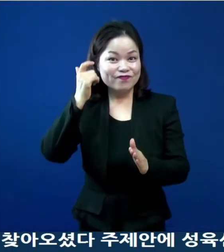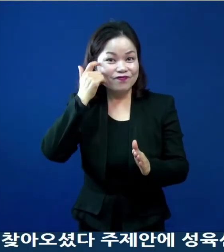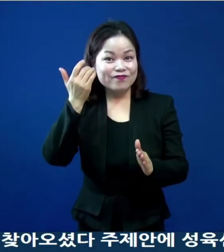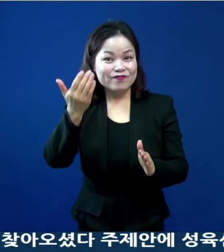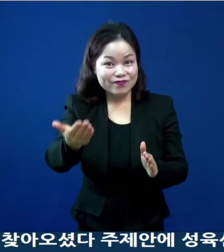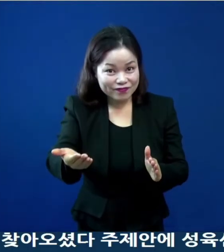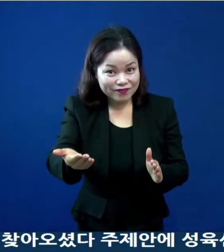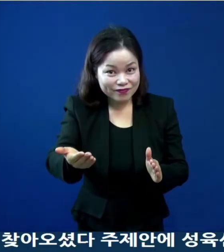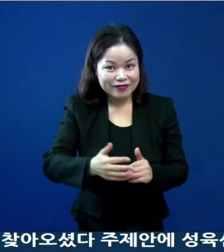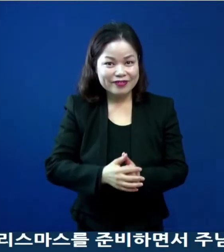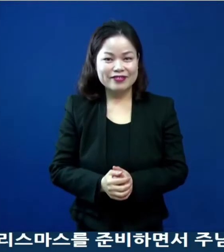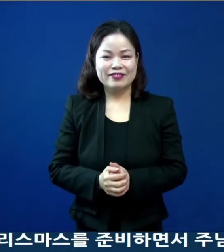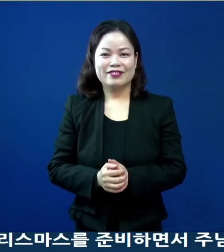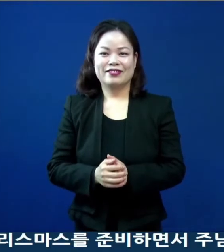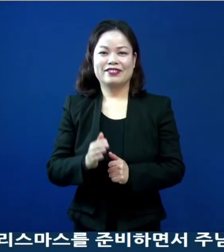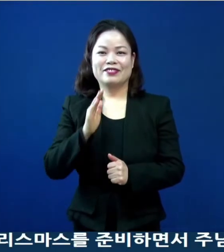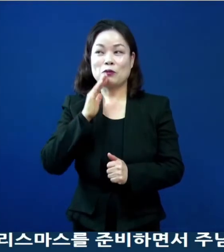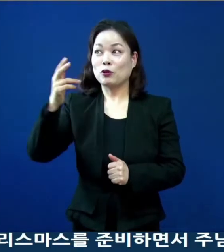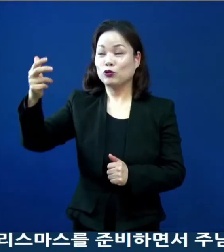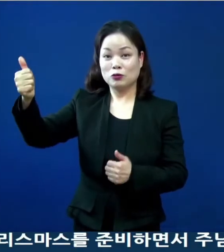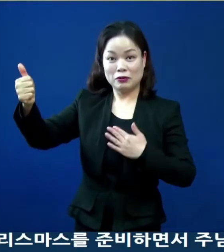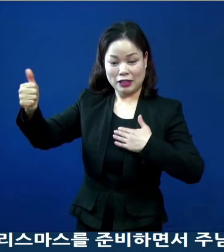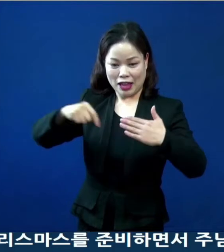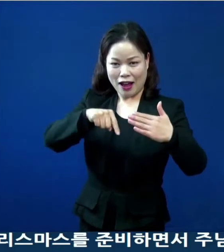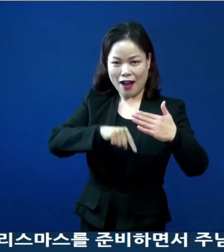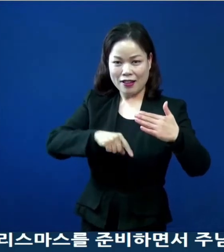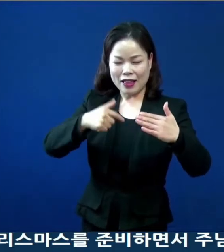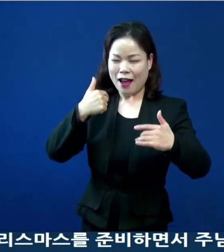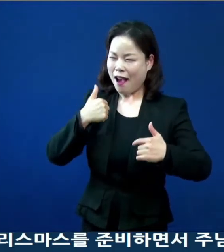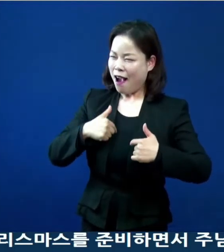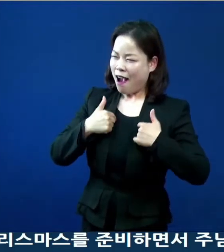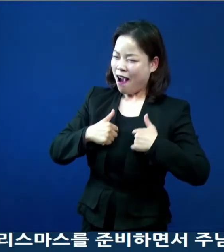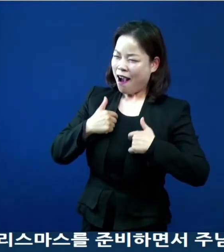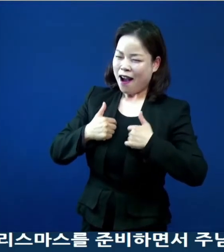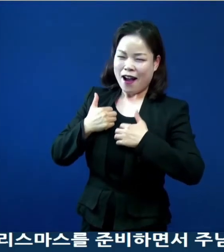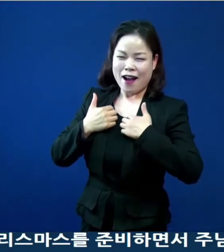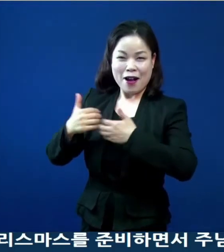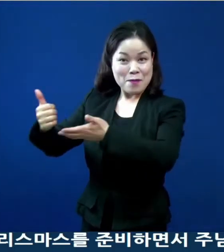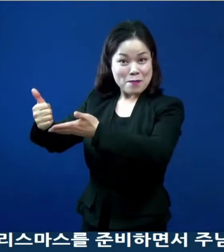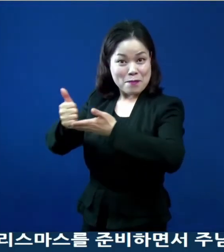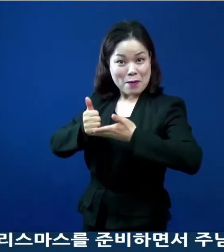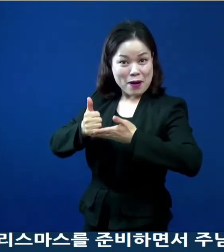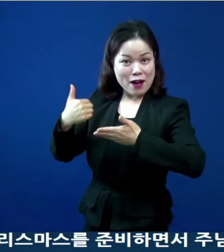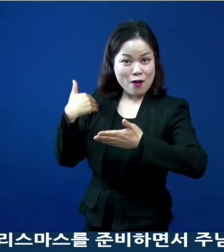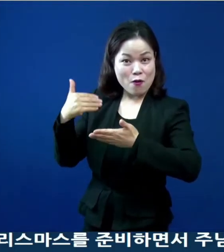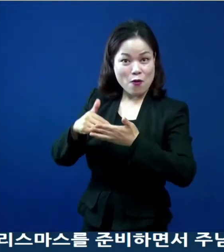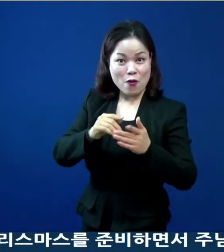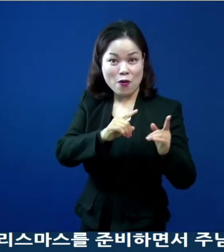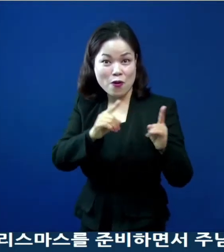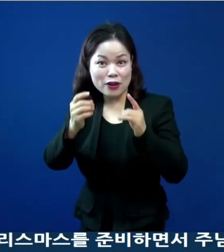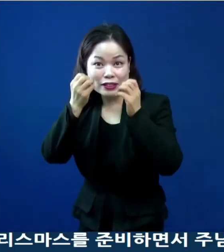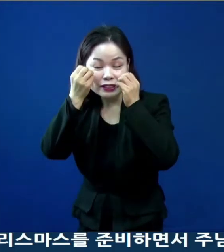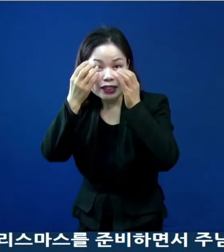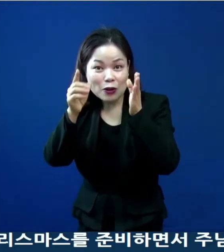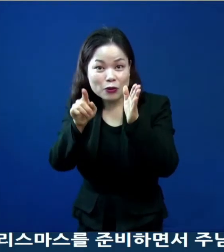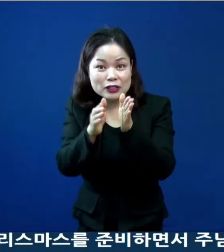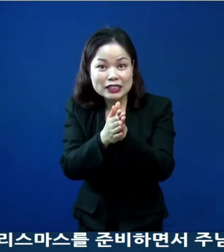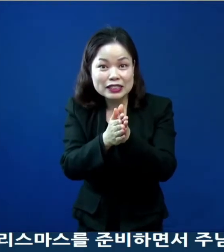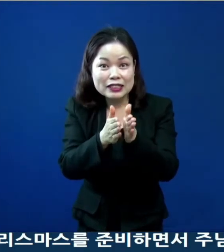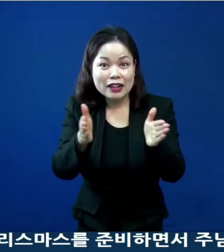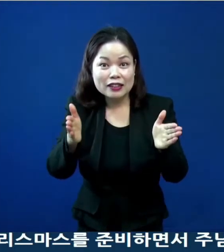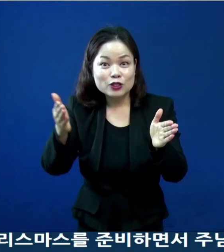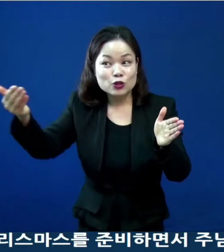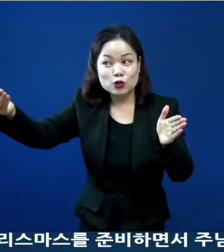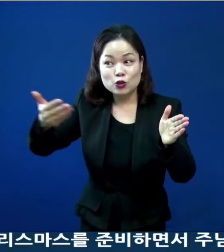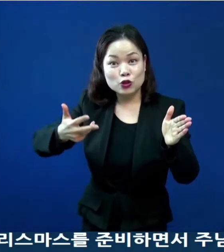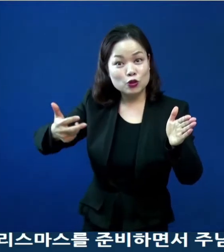있으십니까? 정말 주님이 내 안에 기쁨으로, 내 안에 평안으로 다시 나를 회복시켜 주시고 새로운 시작을